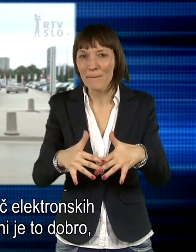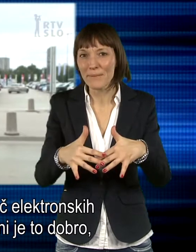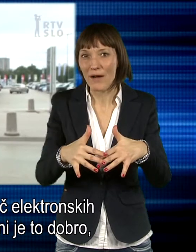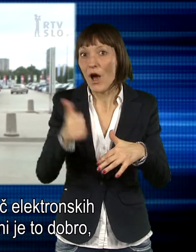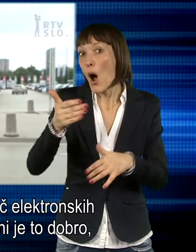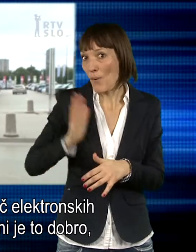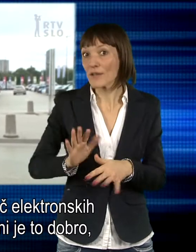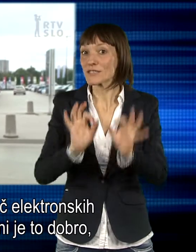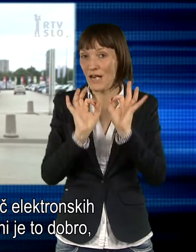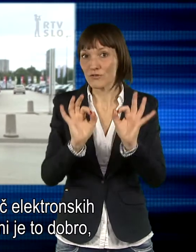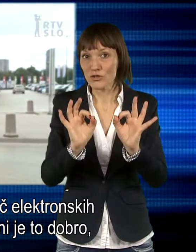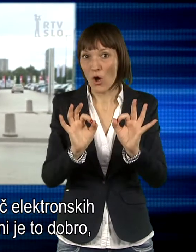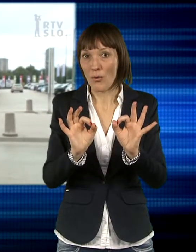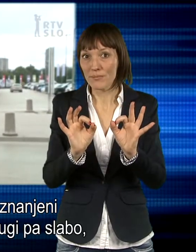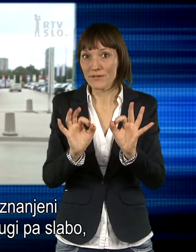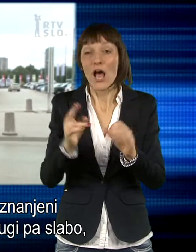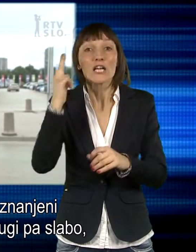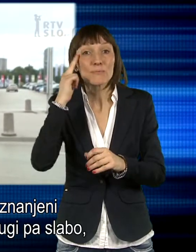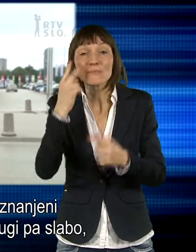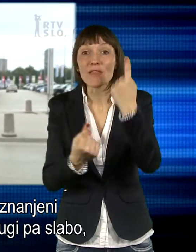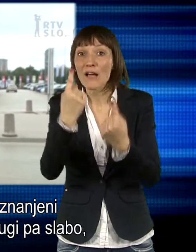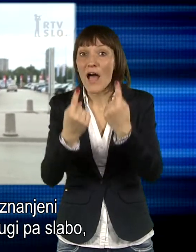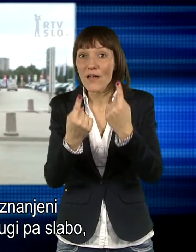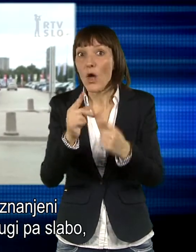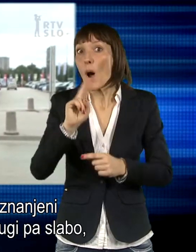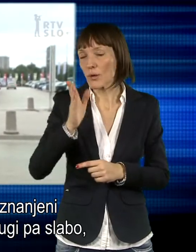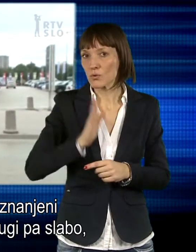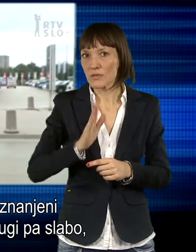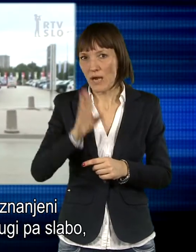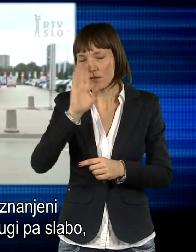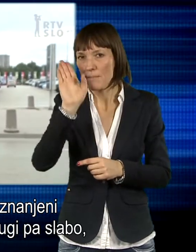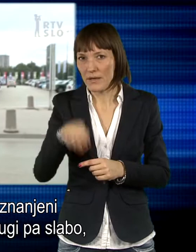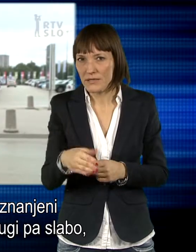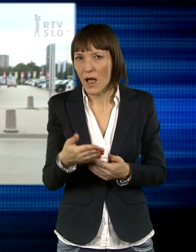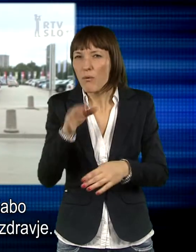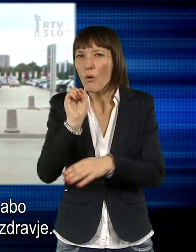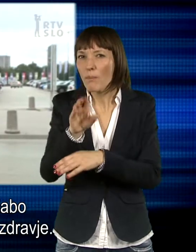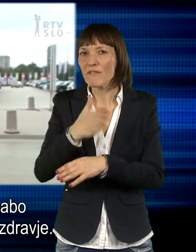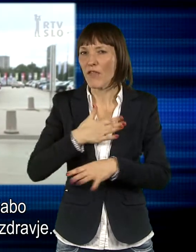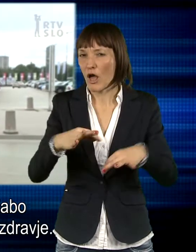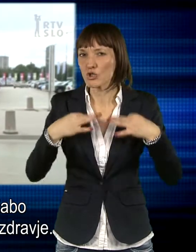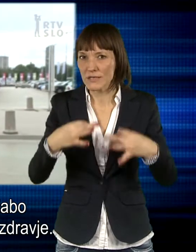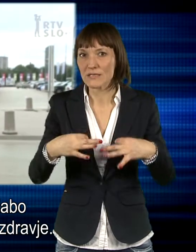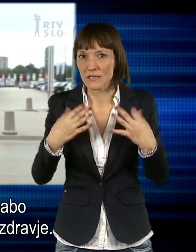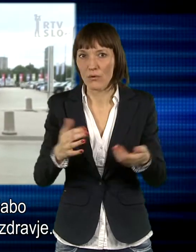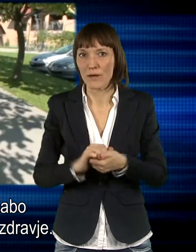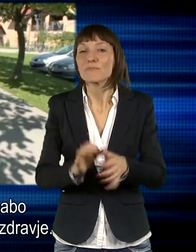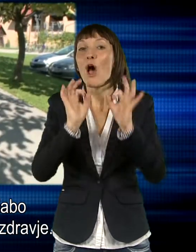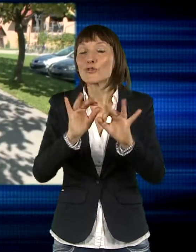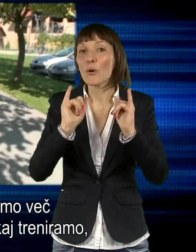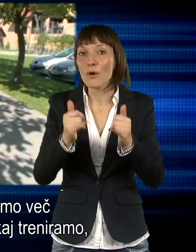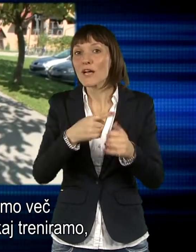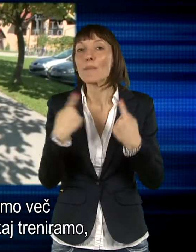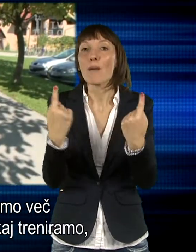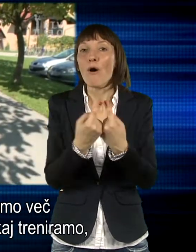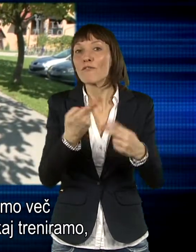naprav. Po eni strani je to dobro, smo seznanjeni z dogajanjem, po drugi strani je pa lahko slabo vpliva na naše zdravje. Fajn